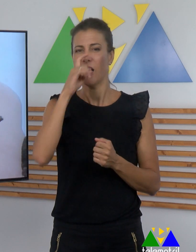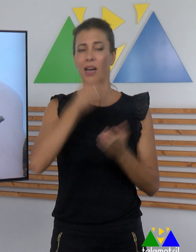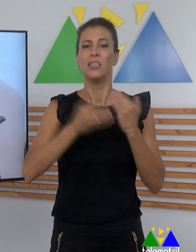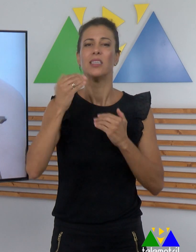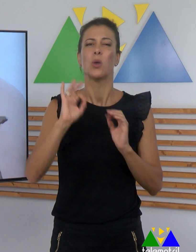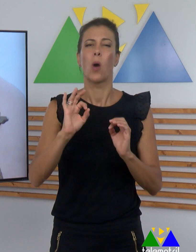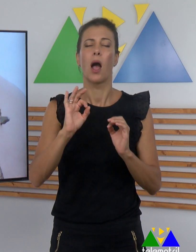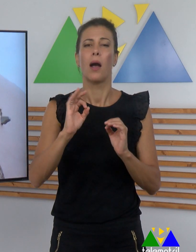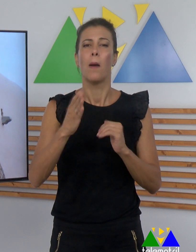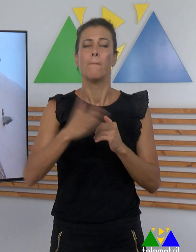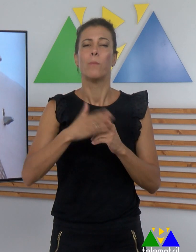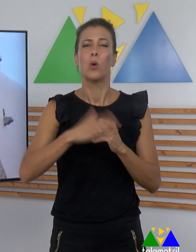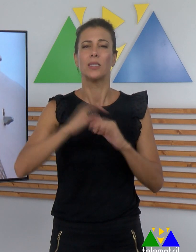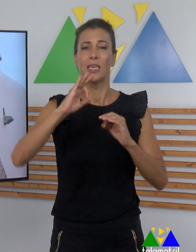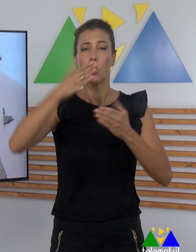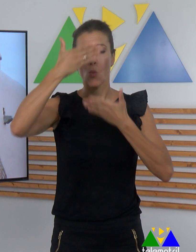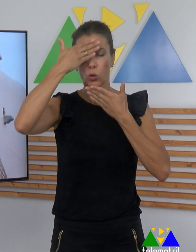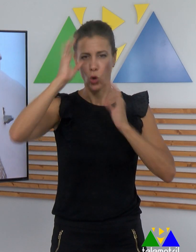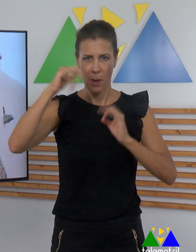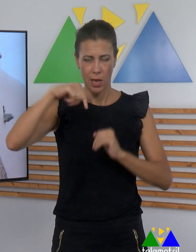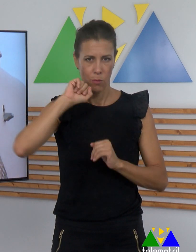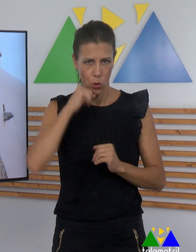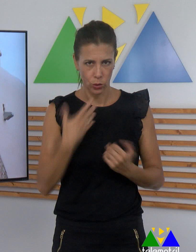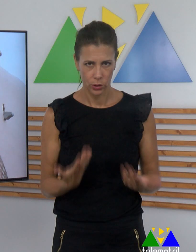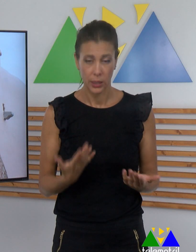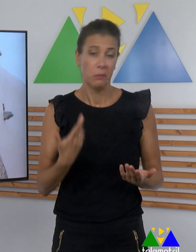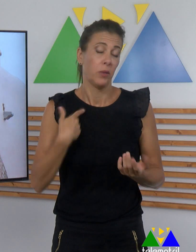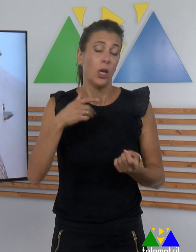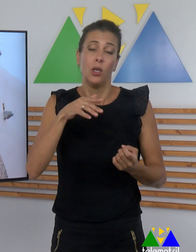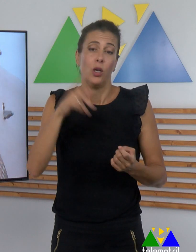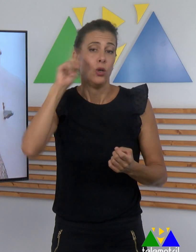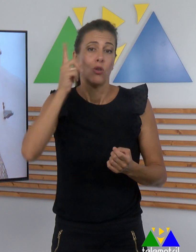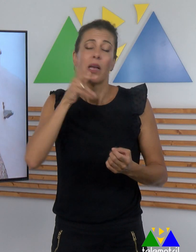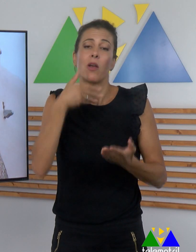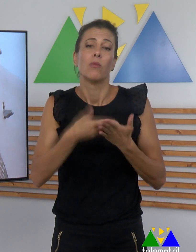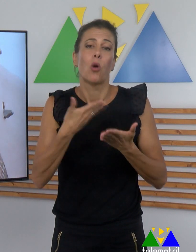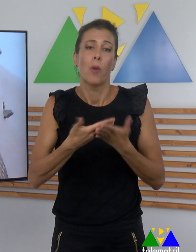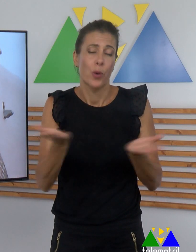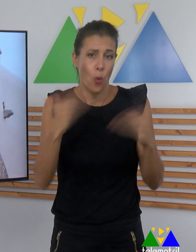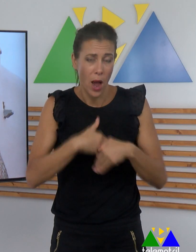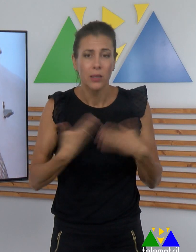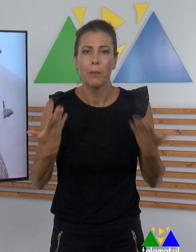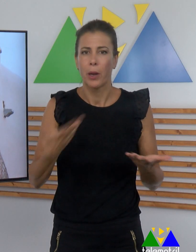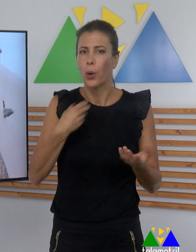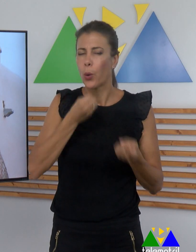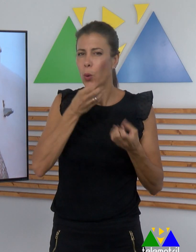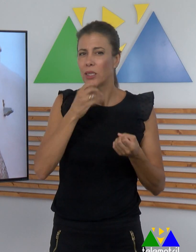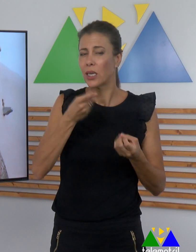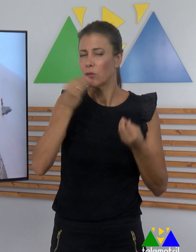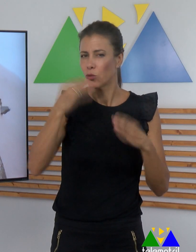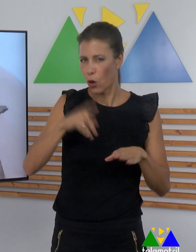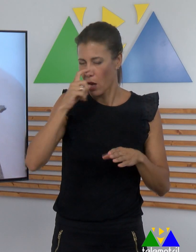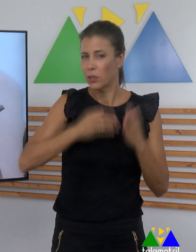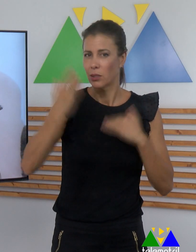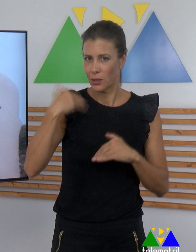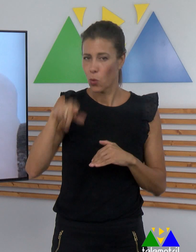una de las antiguas puertas musulmanas de Motril. Eso está sin comprobar, lo cuenta Trodil Ardulla, uno de los antiguos cronistas de Motril, decía que esa